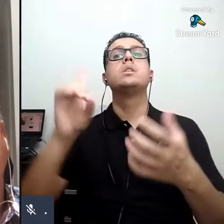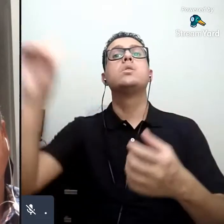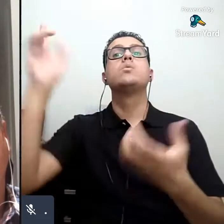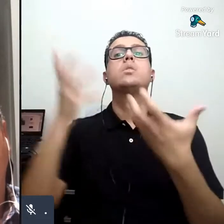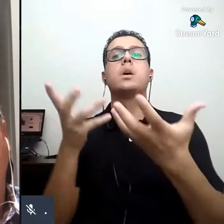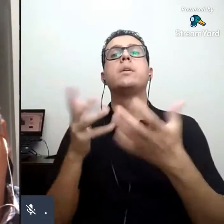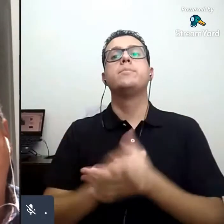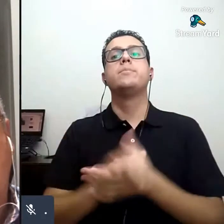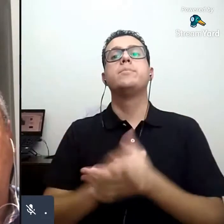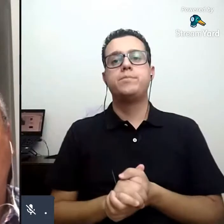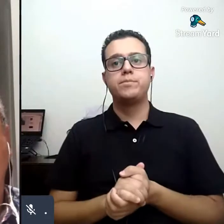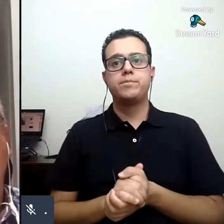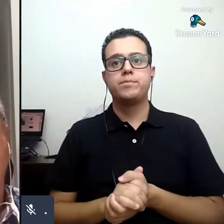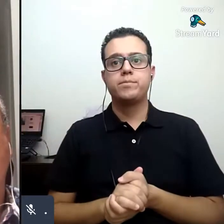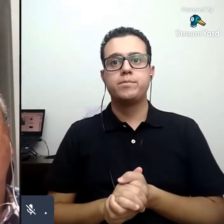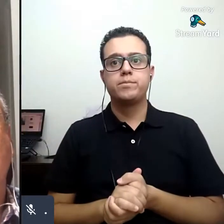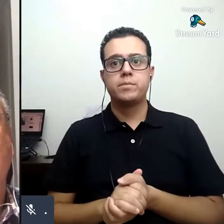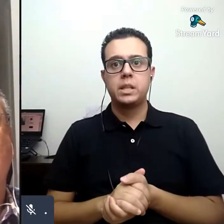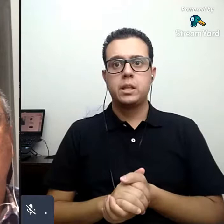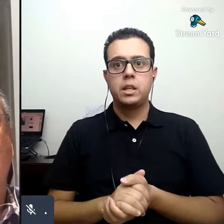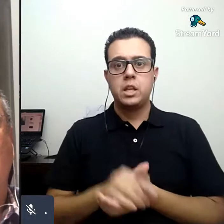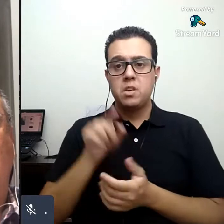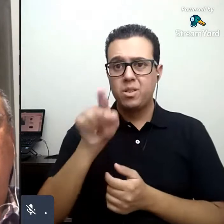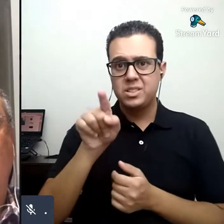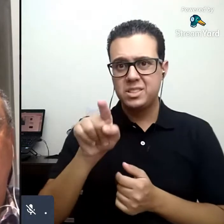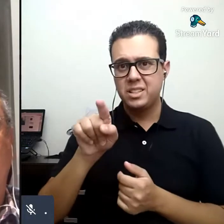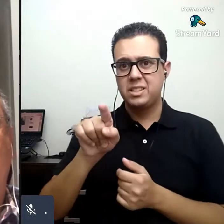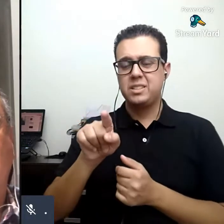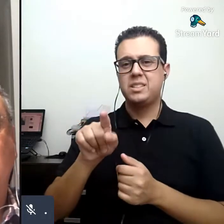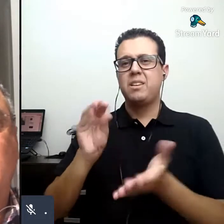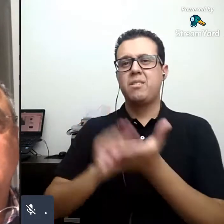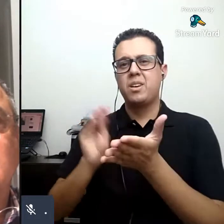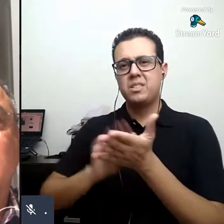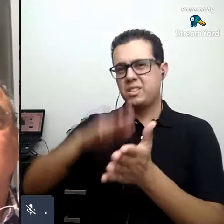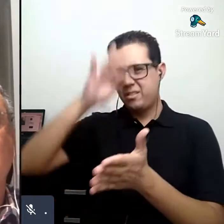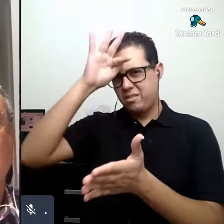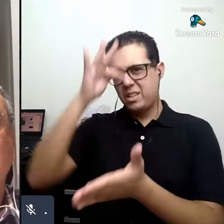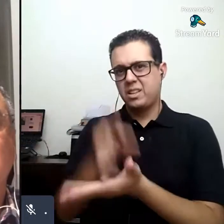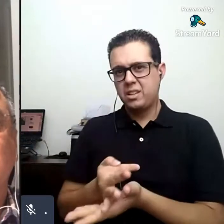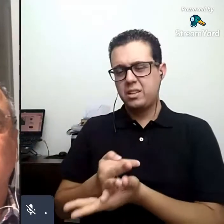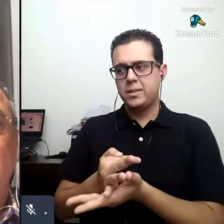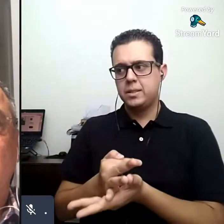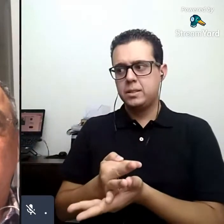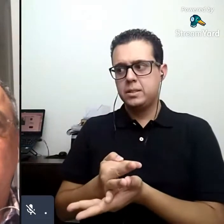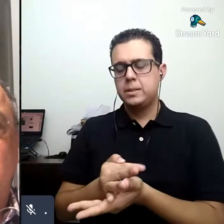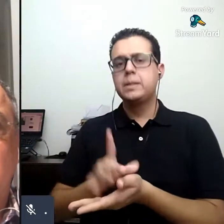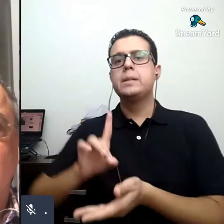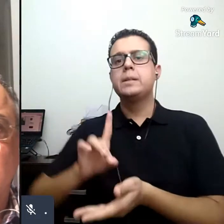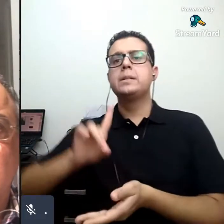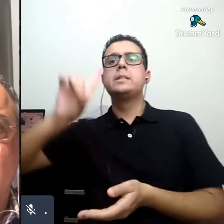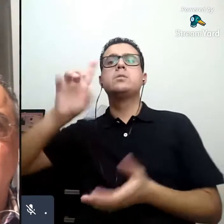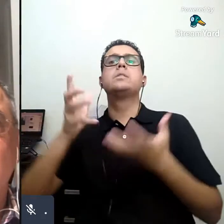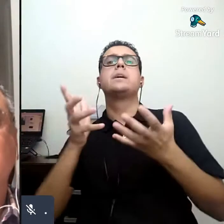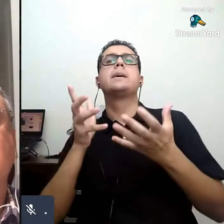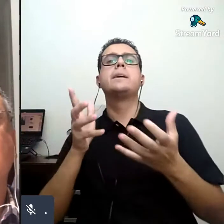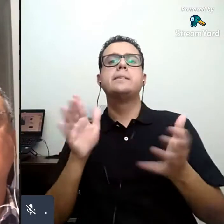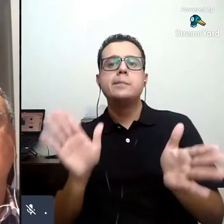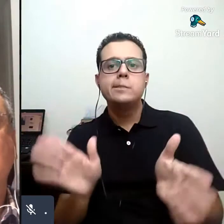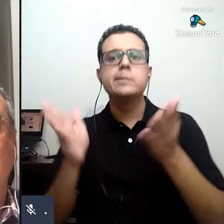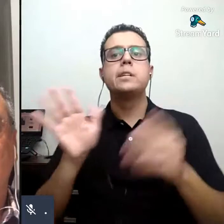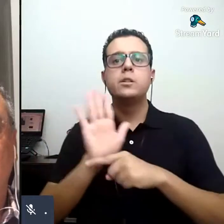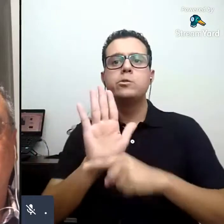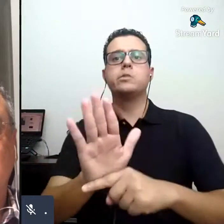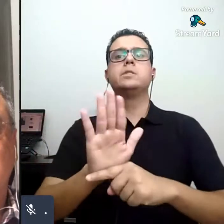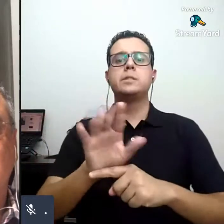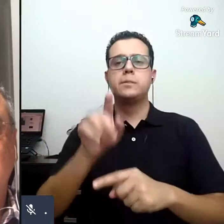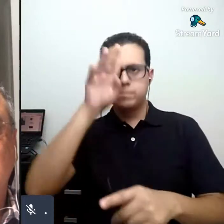incredulidade que ele está querendo reverter? Aquele homem foi atrás da cura e encontrou o